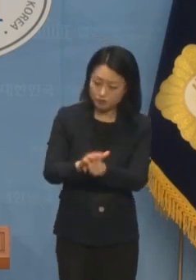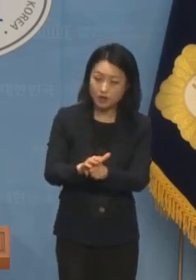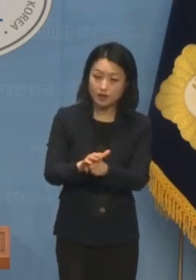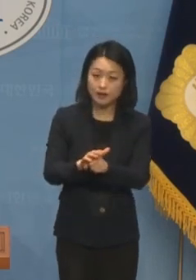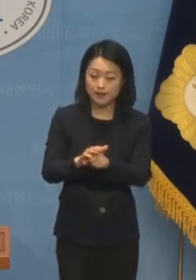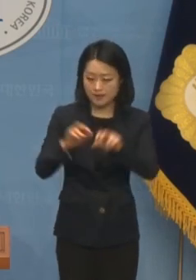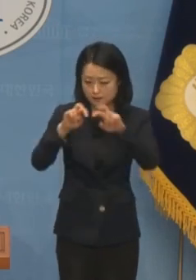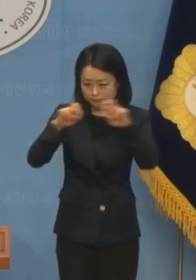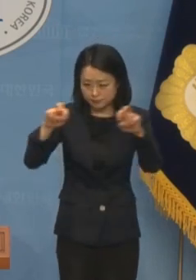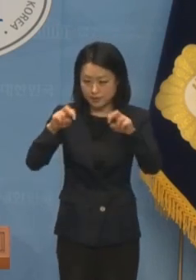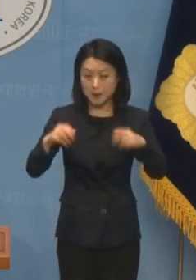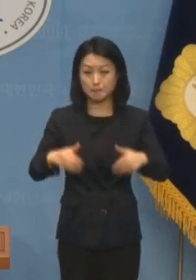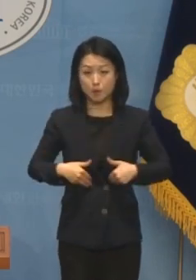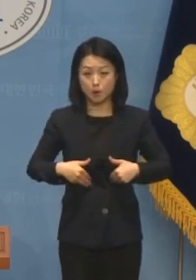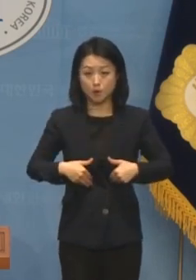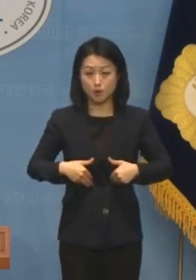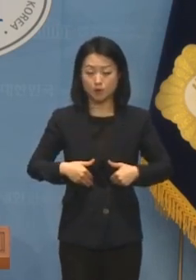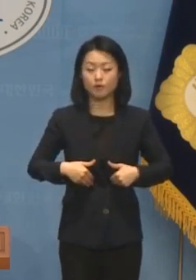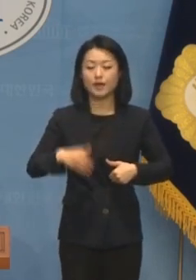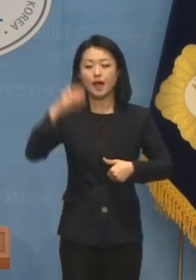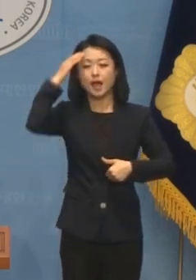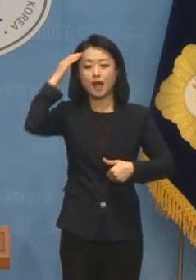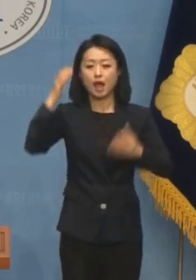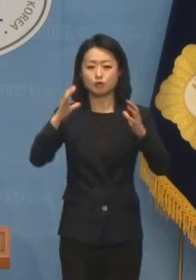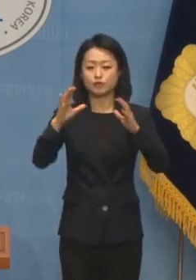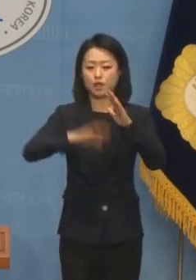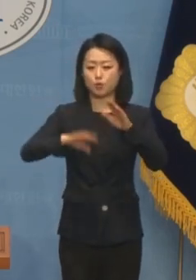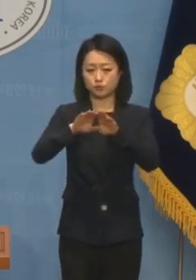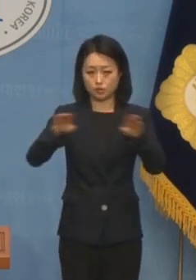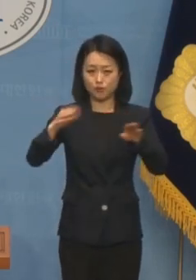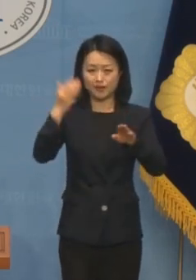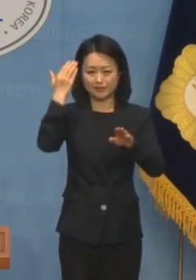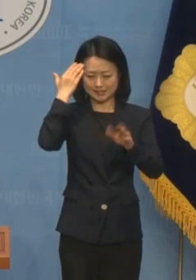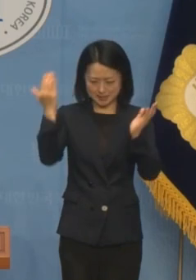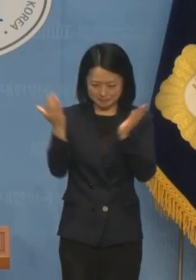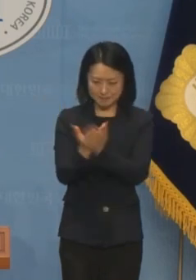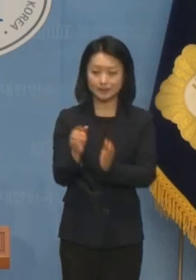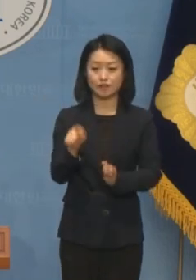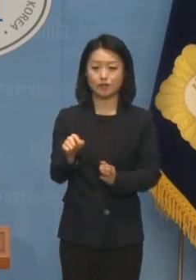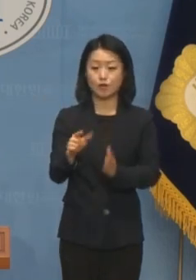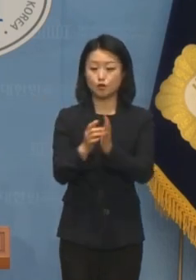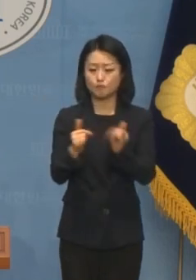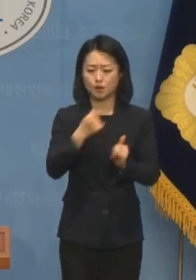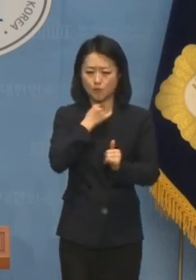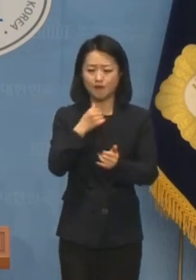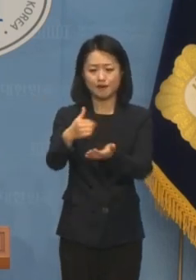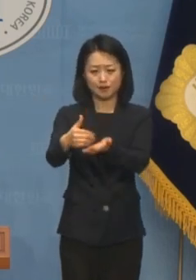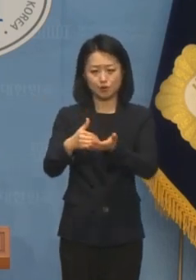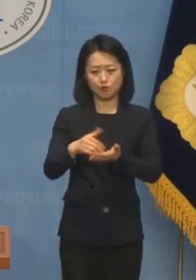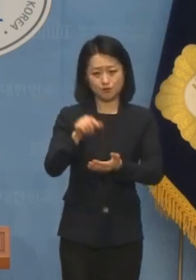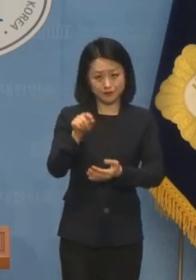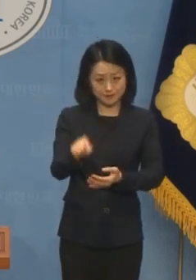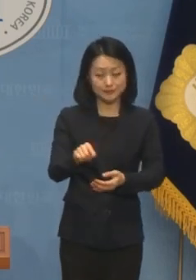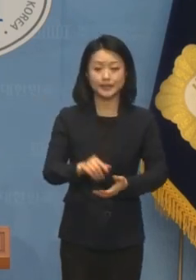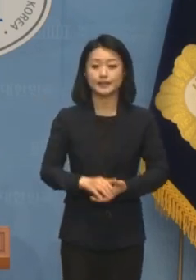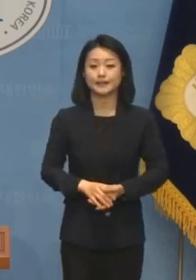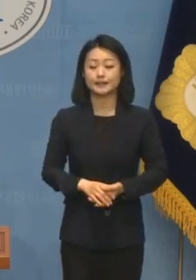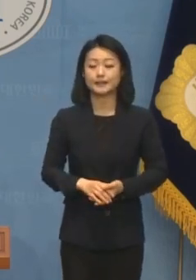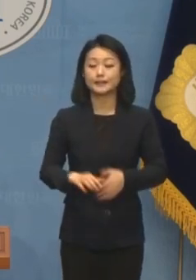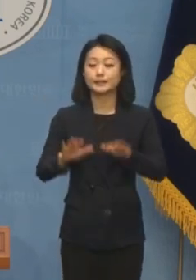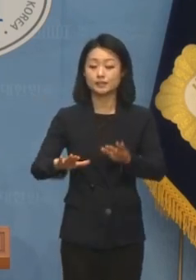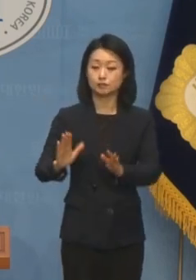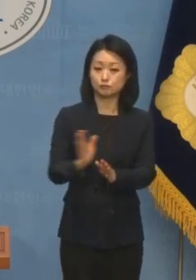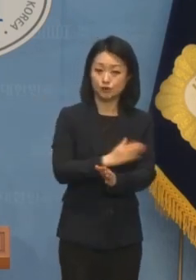것은 대한민국의 공정과 상식이며 국민의 정당한 요구입니다.